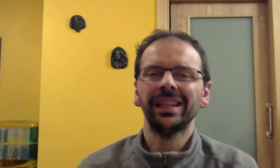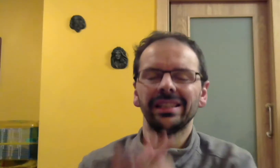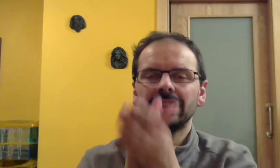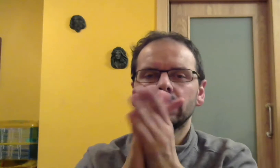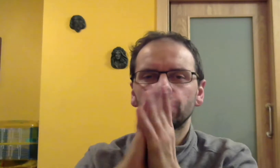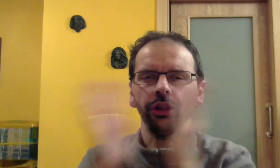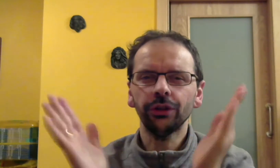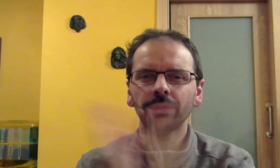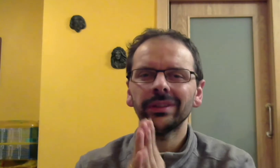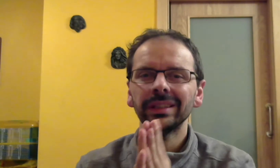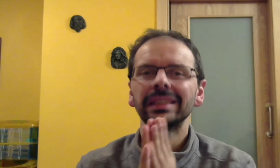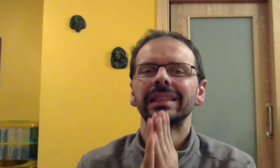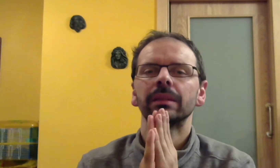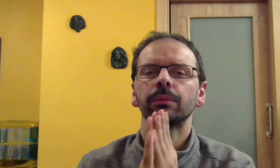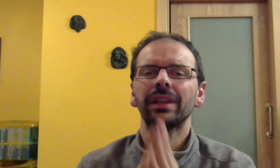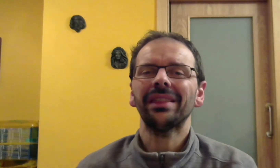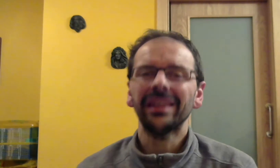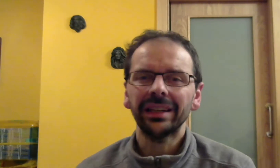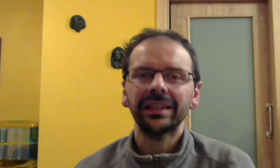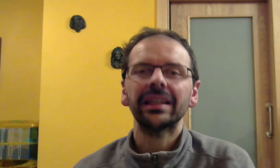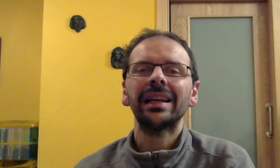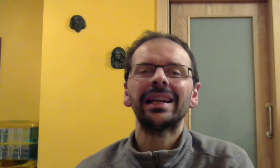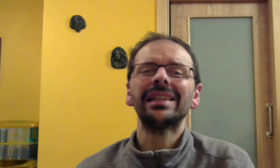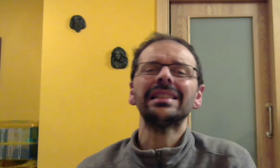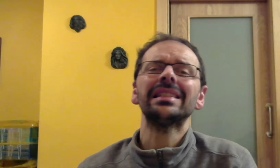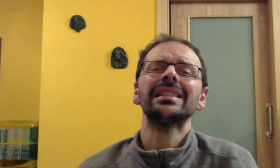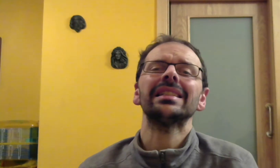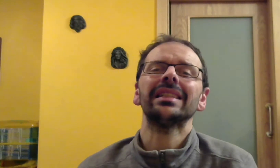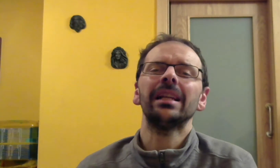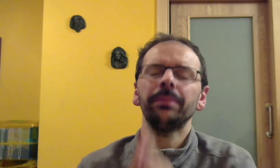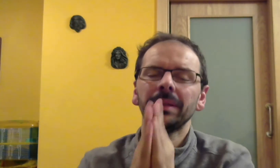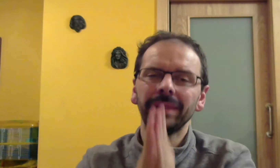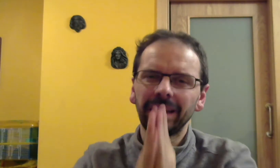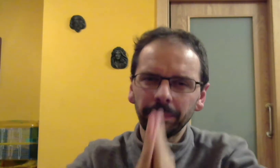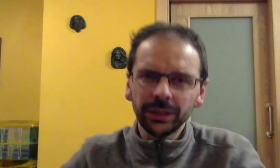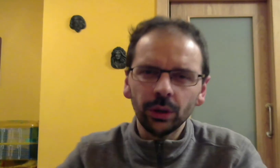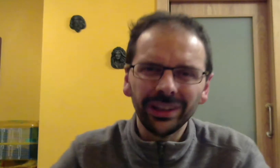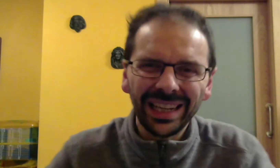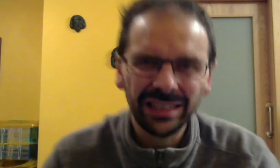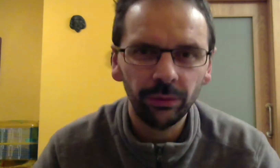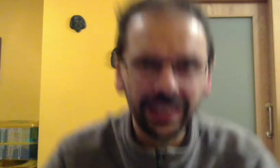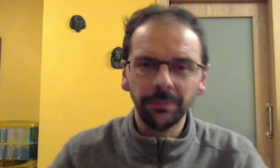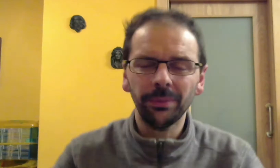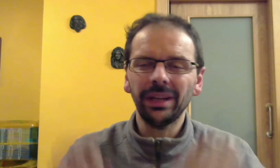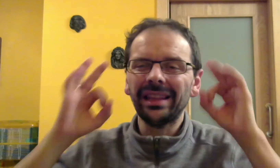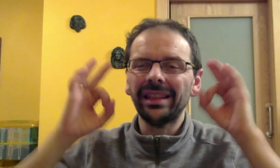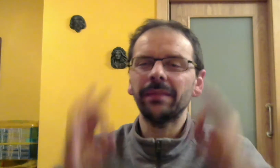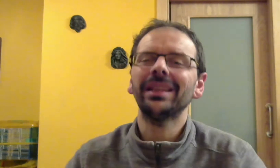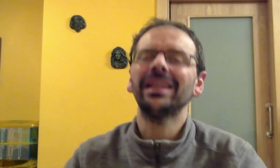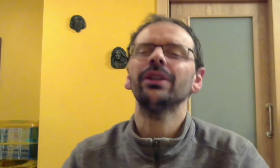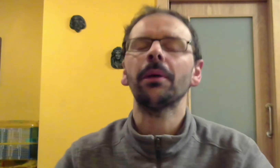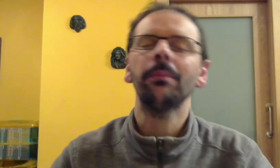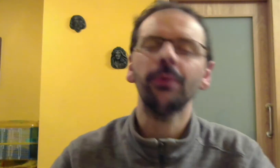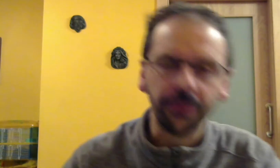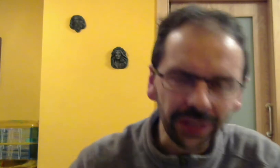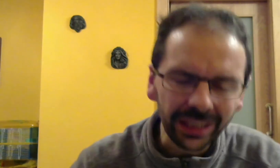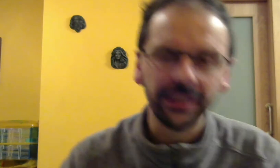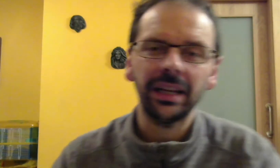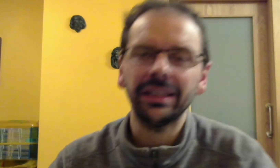Buenas, soy Doom. Voy a hacer el análisis del primer capítulo de la segunda temporada de Mandalorian. Por fin ha llegado